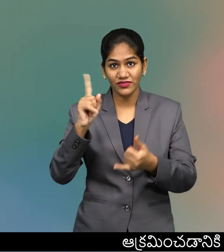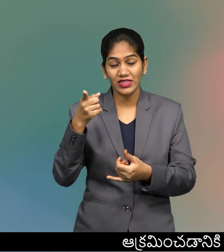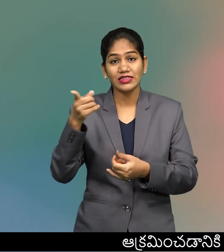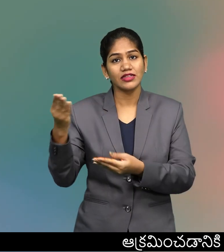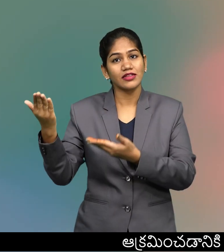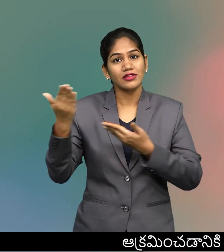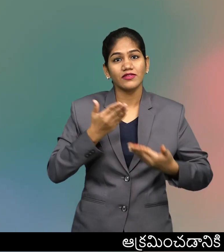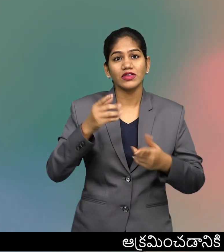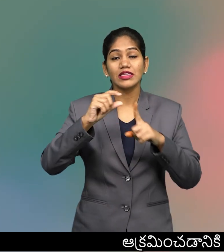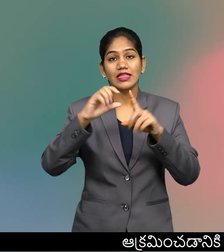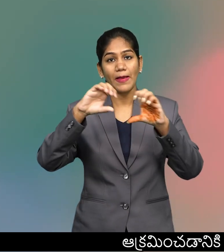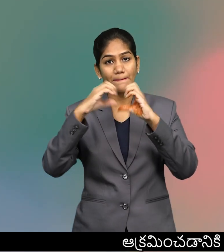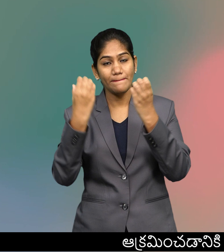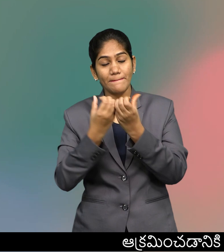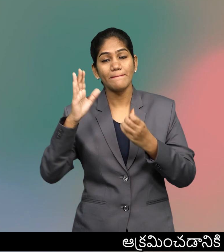ఆక్రమించడానికి పార్లమెంట్ ఆహ్వానించింది.